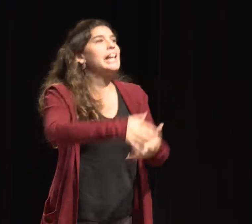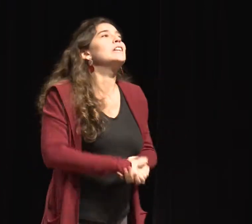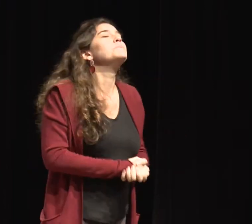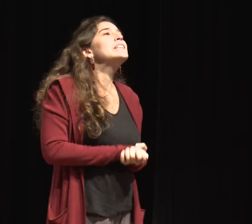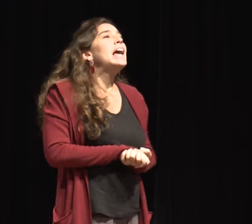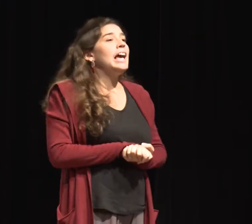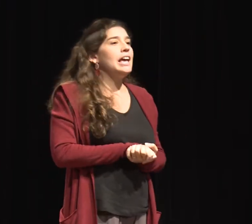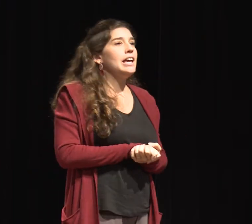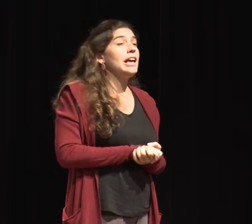vídeos.